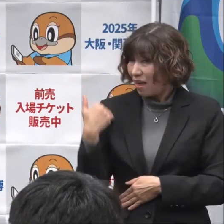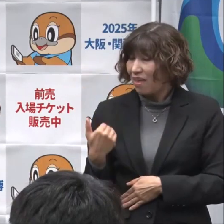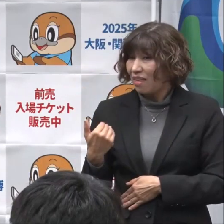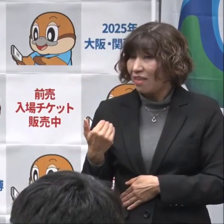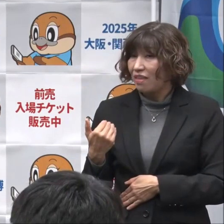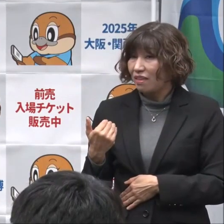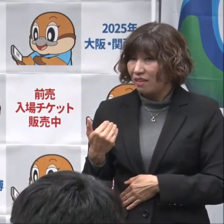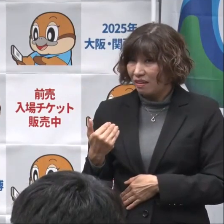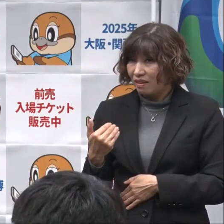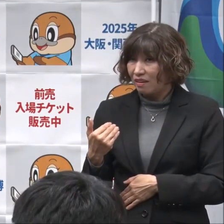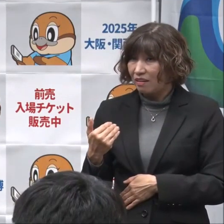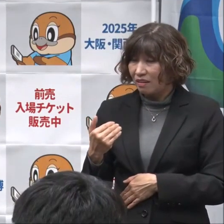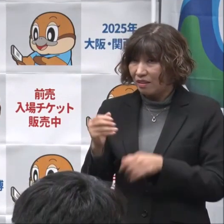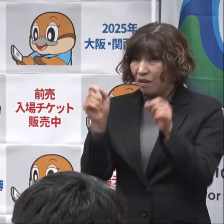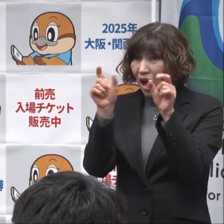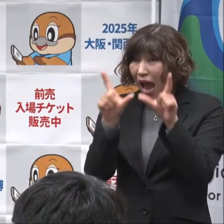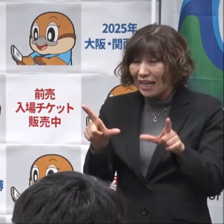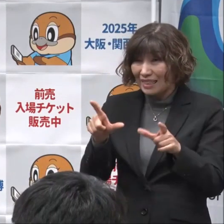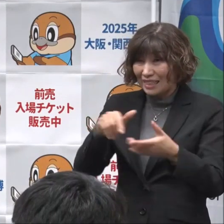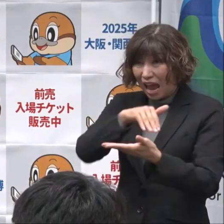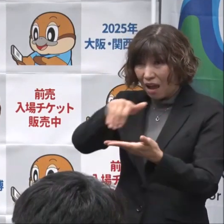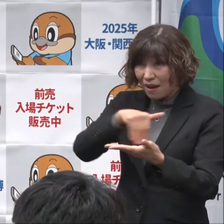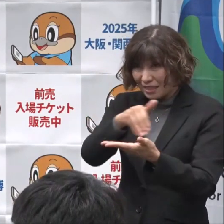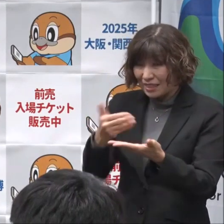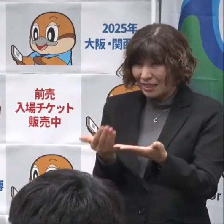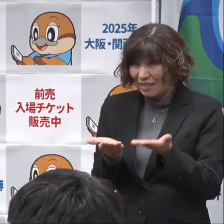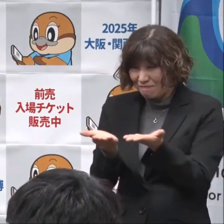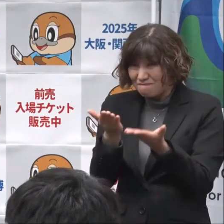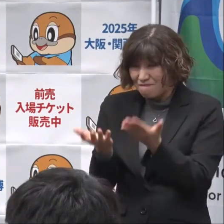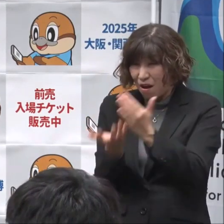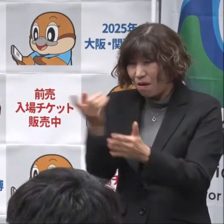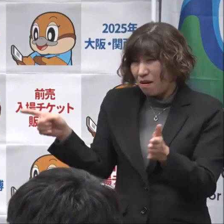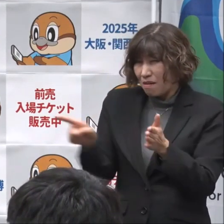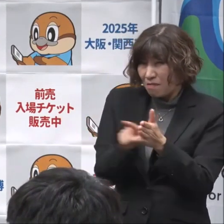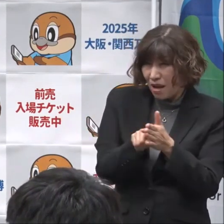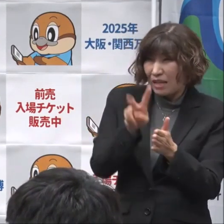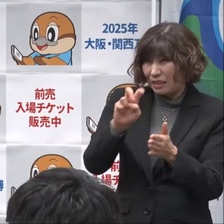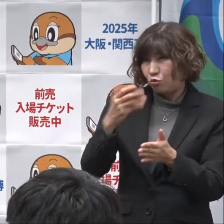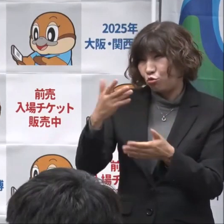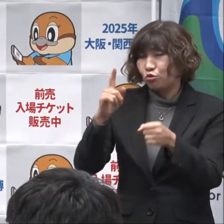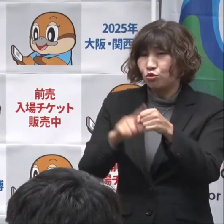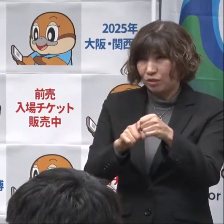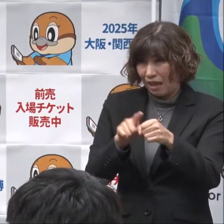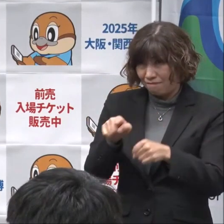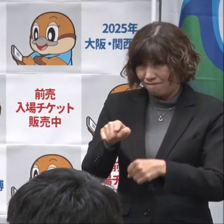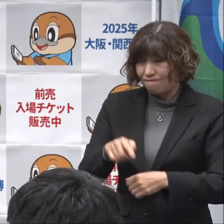から29年なんですけれど、これに対するコメントと、あと